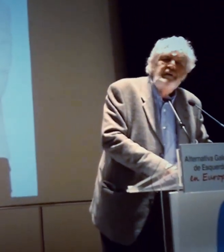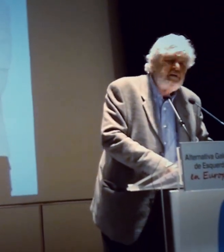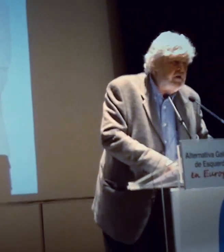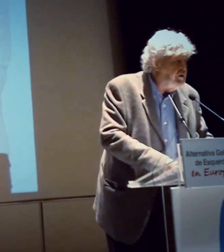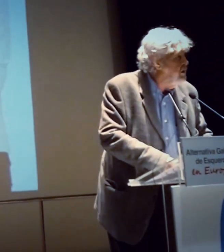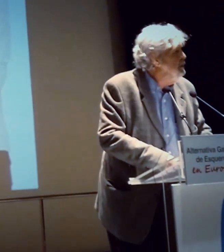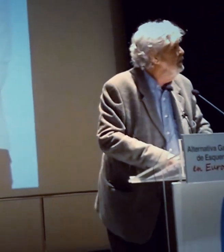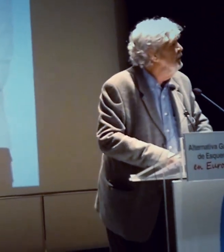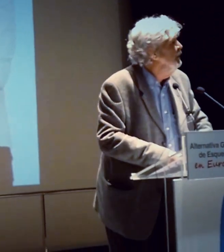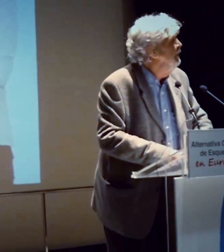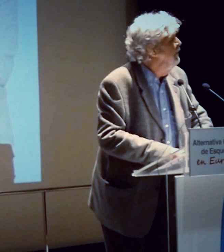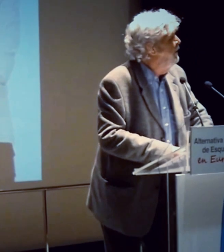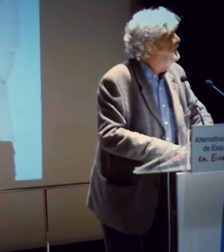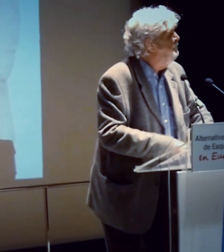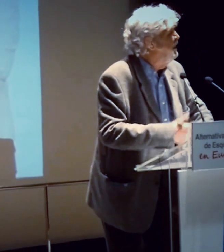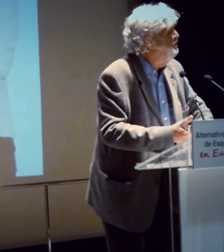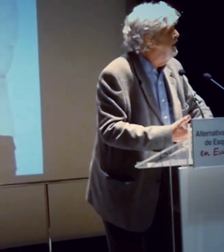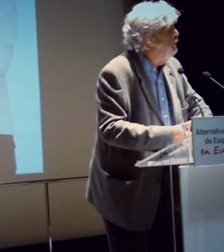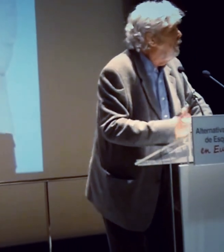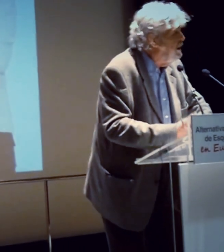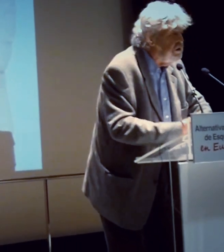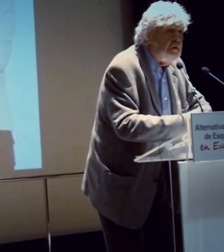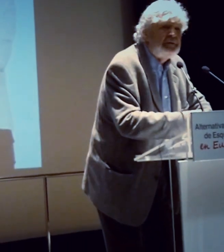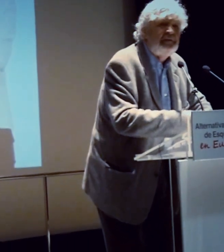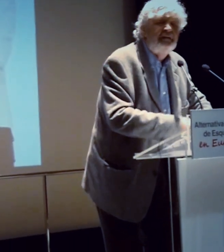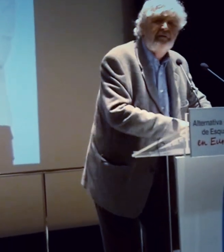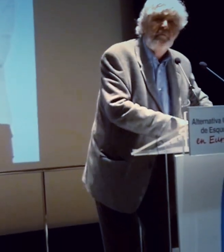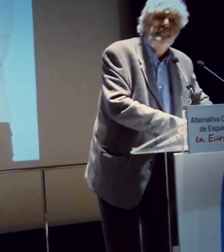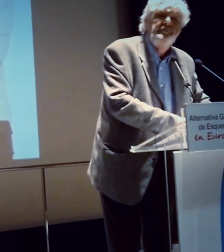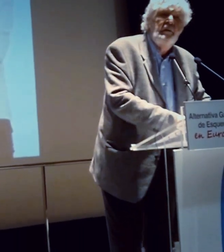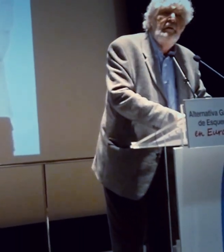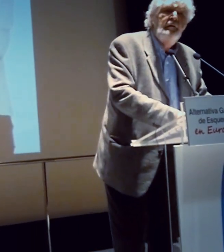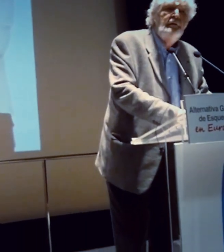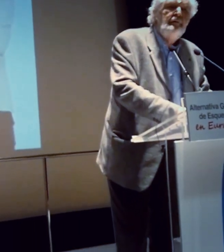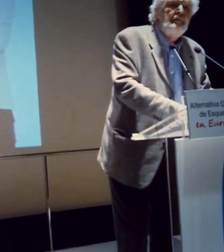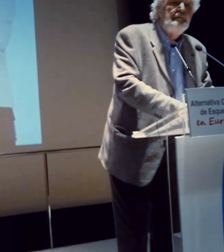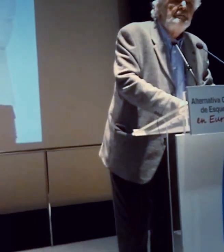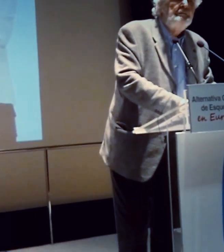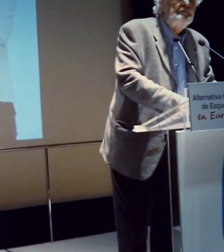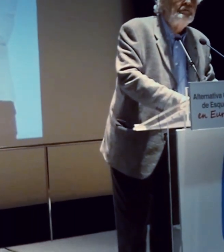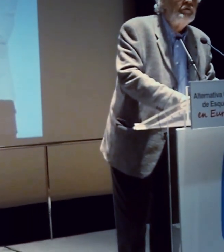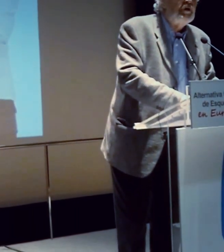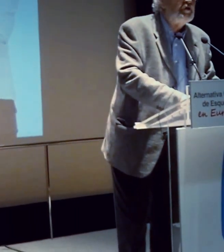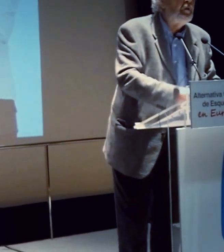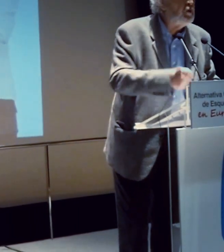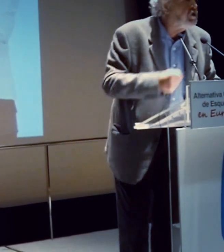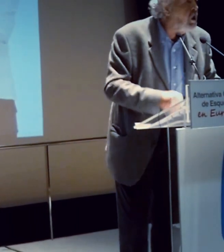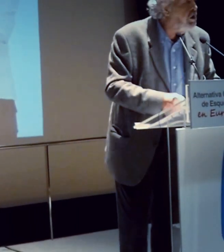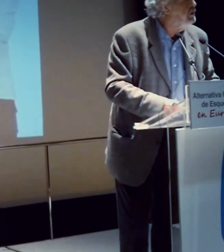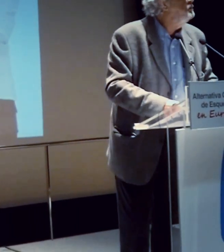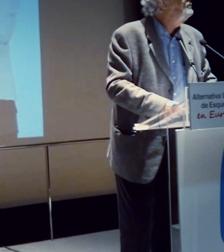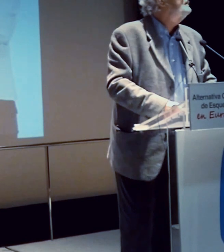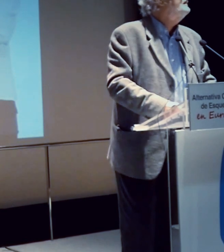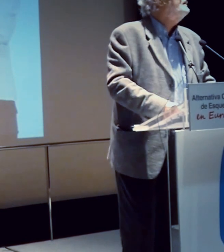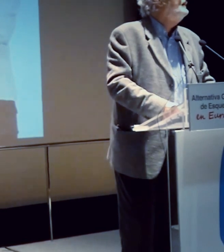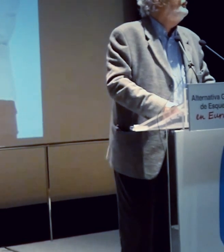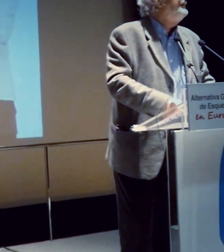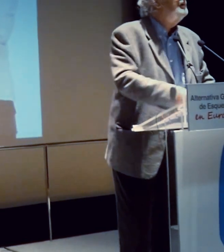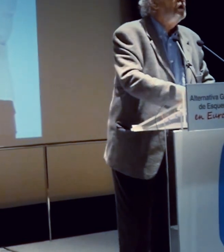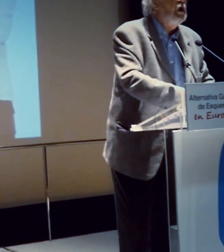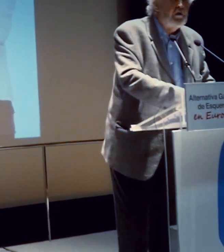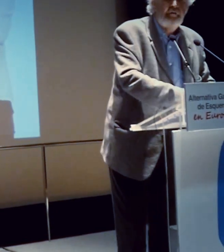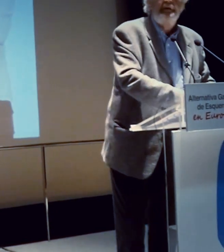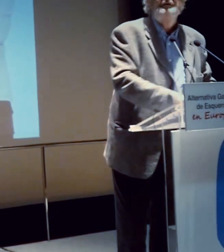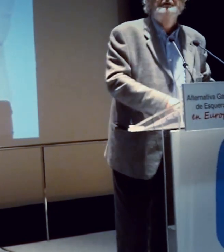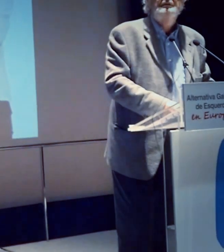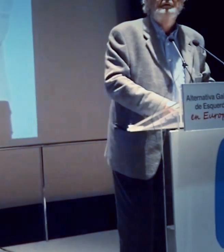no sentido da periferia do mundo que non existe hoje. Porque somos o sur